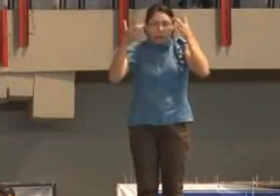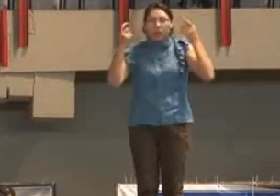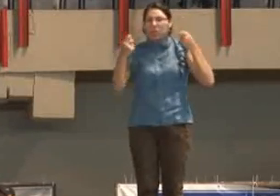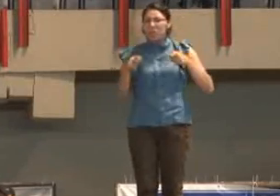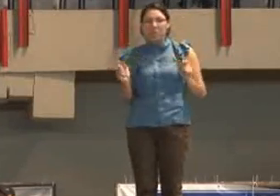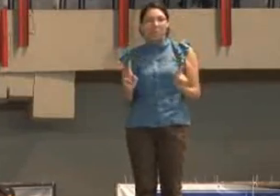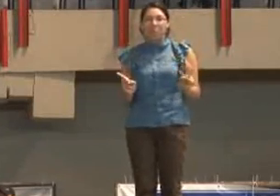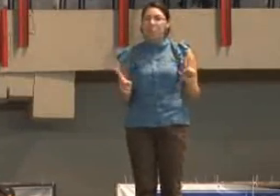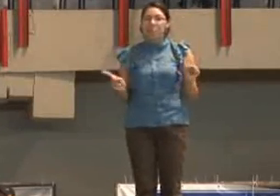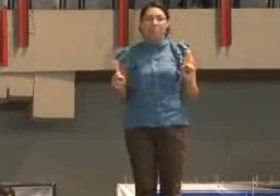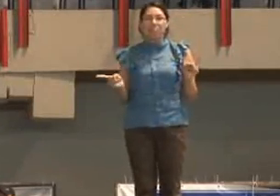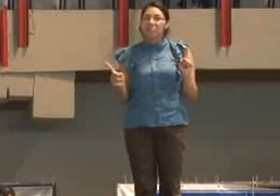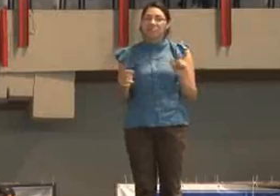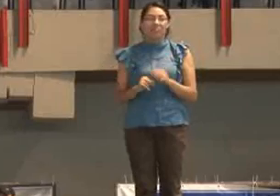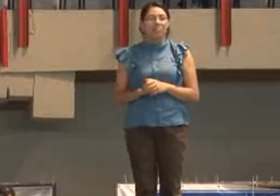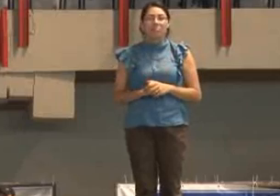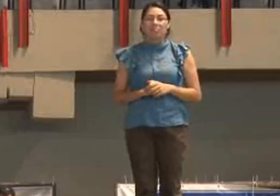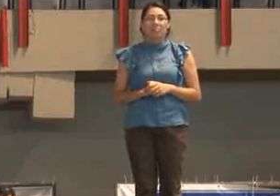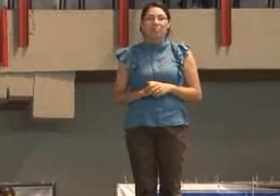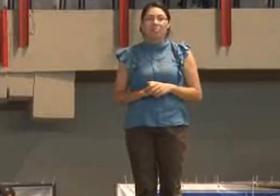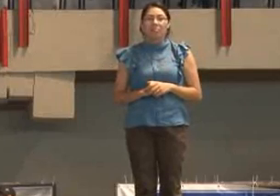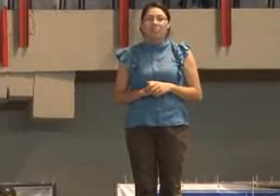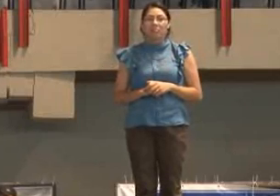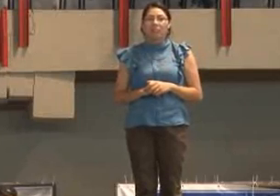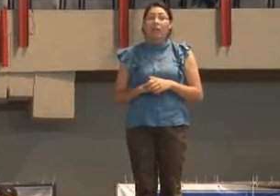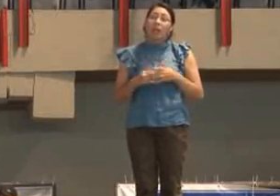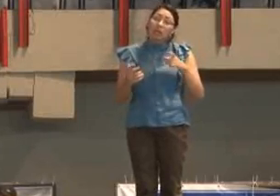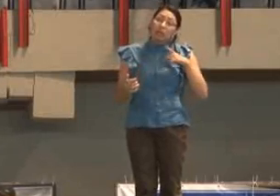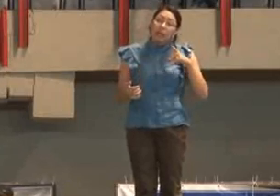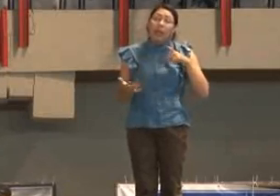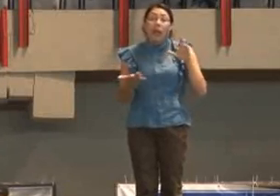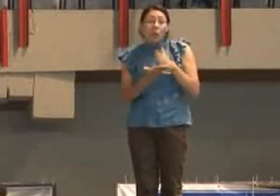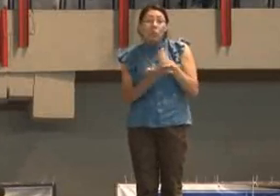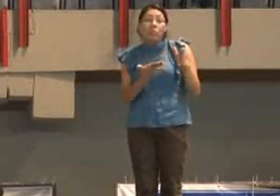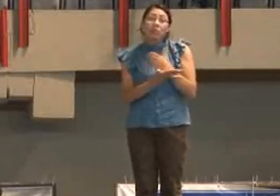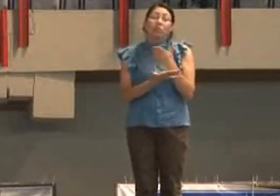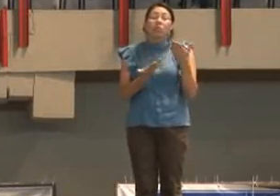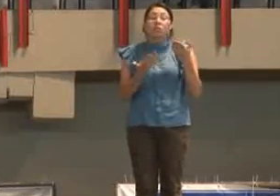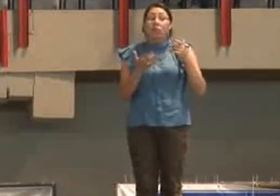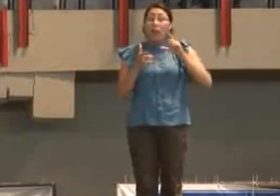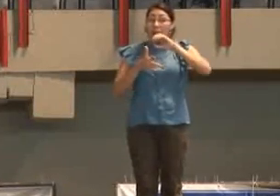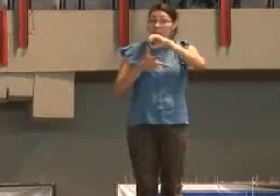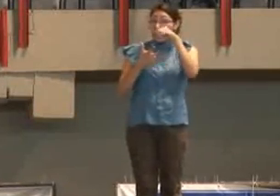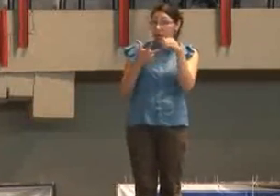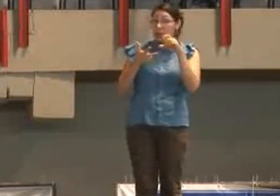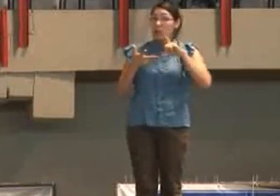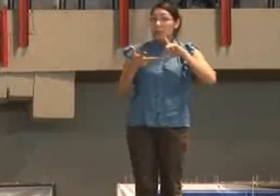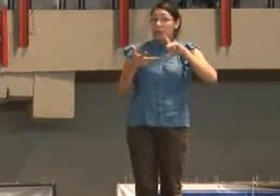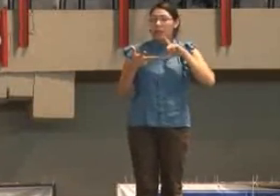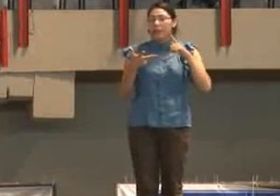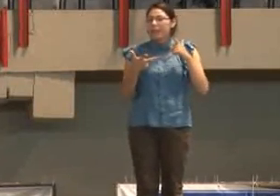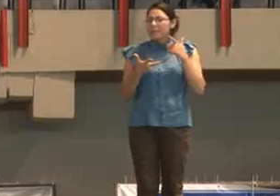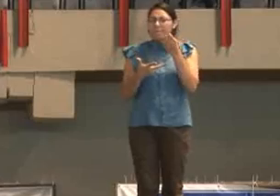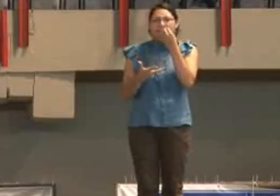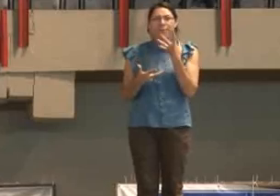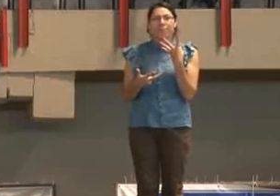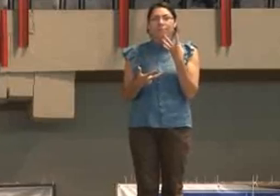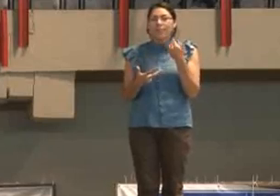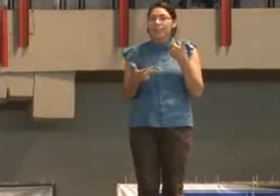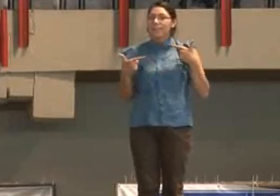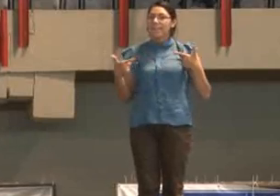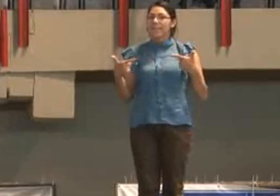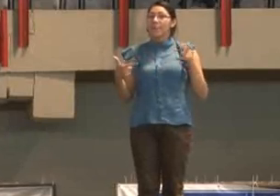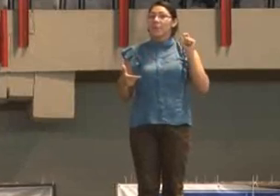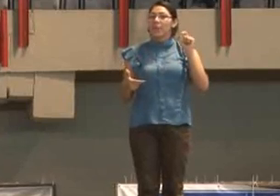resolver as questões que tratam de análise combinatória. Pelo menos as questões que aparecem no Enem, existe uma vantagem, o que é? É de você